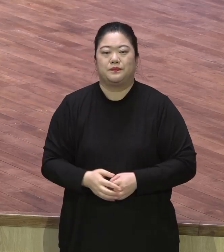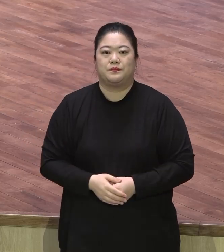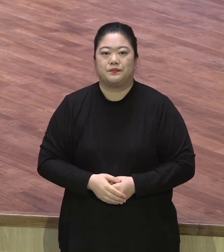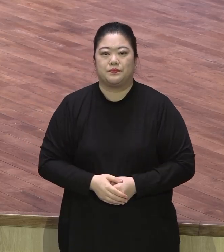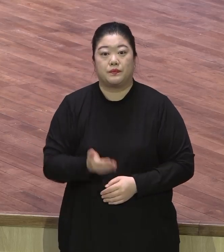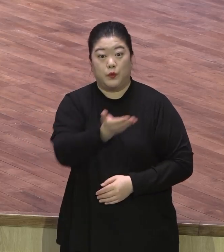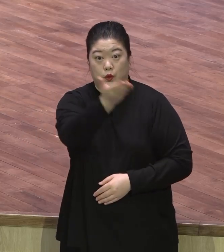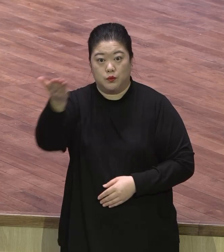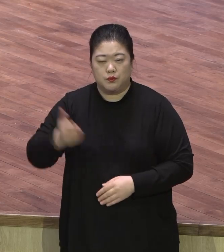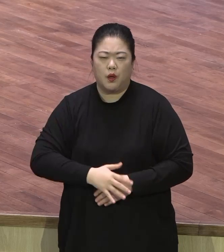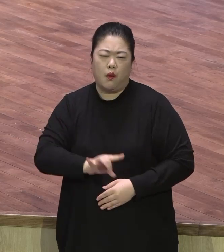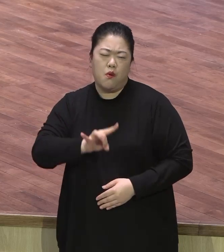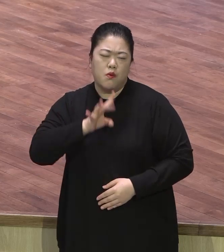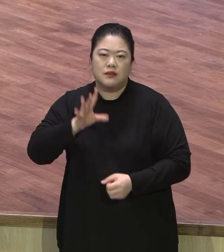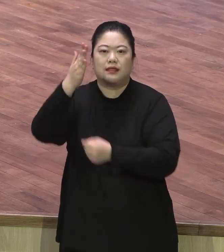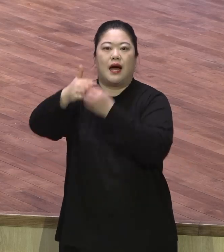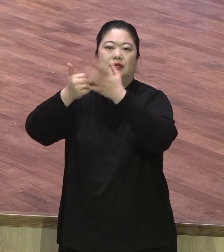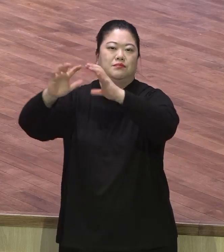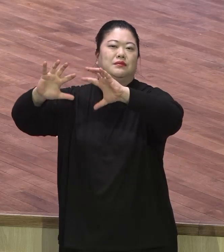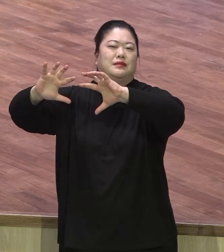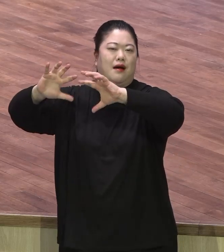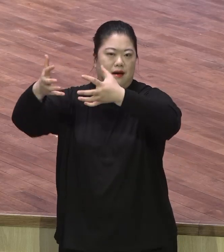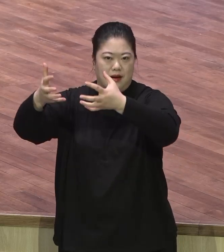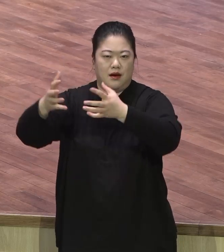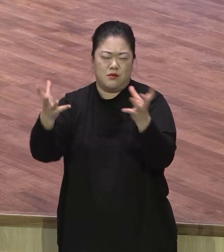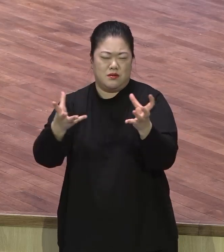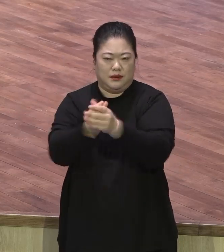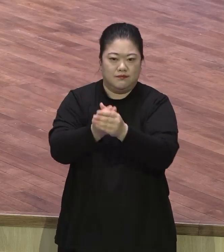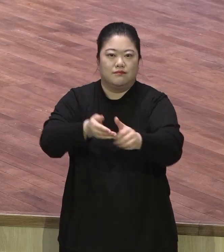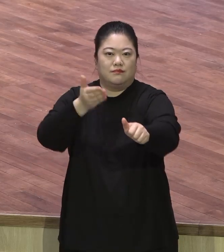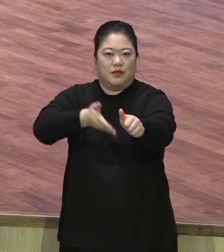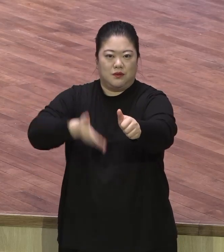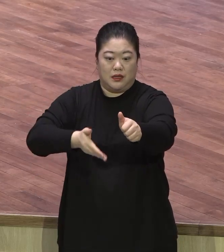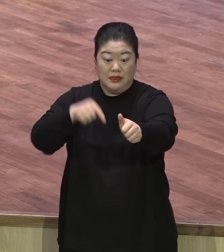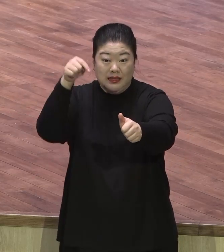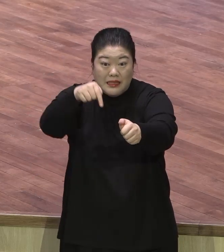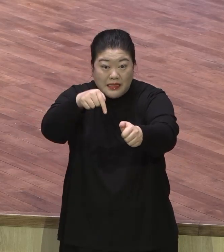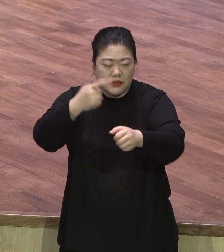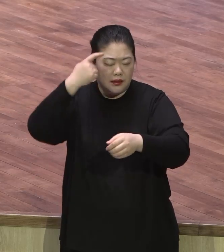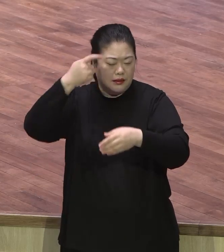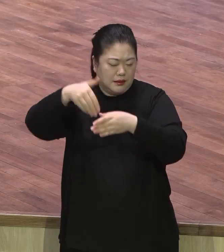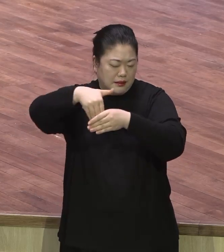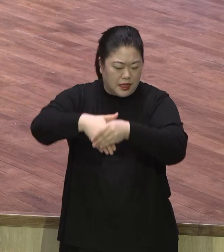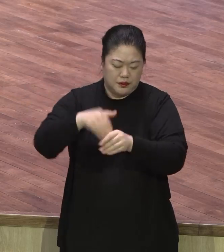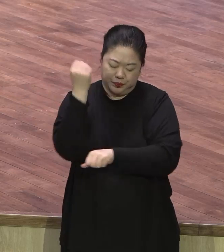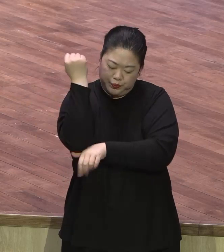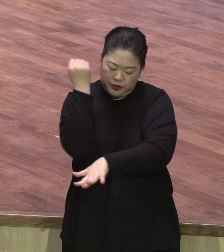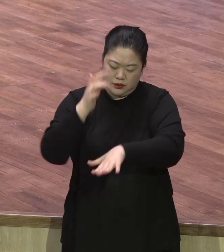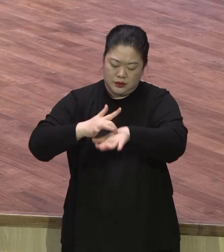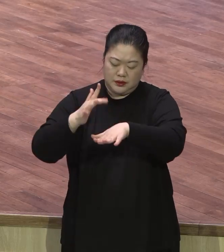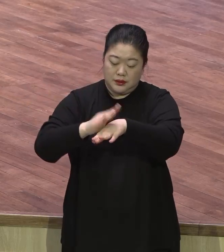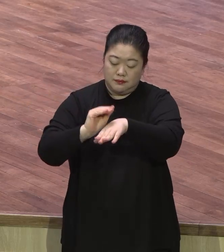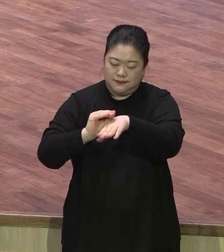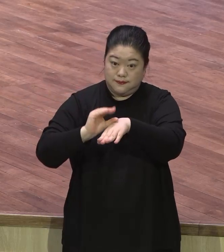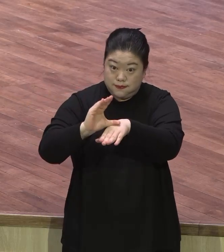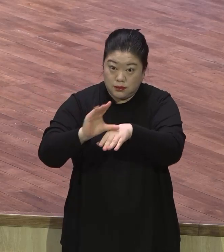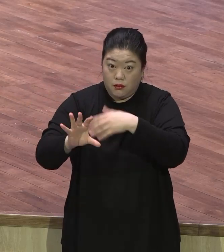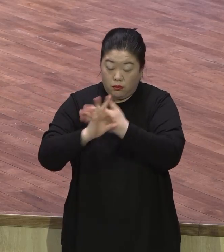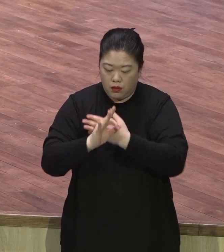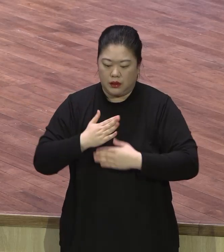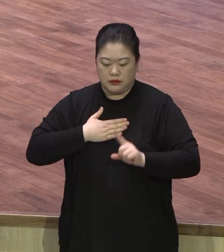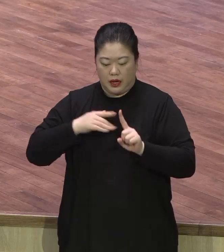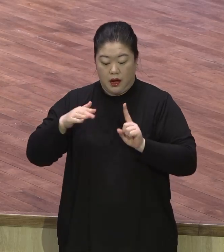하나님의 나라 되기 바랍니다. 오직 그리스도 오직 성령 충만 이것이 각인뿐이 체질 이렇게 되면 어떻게 돼요? 가정의 원리스가 돼요.